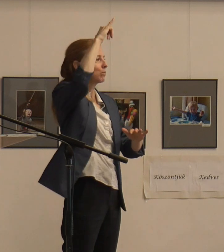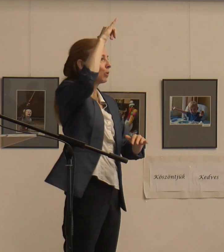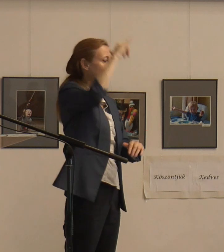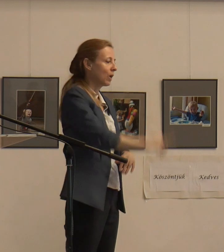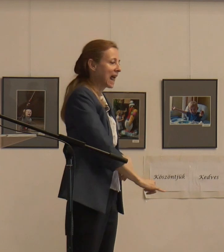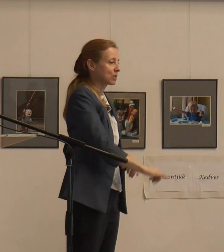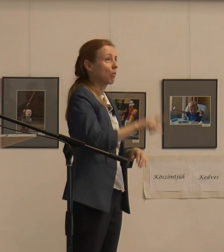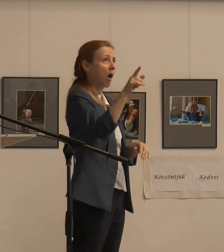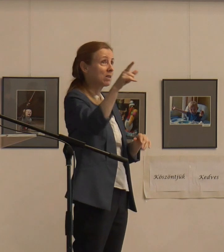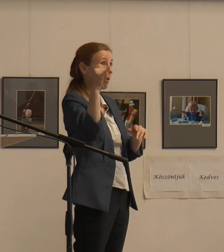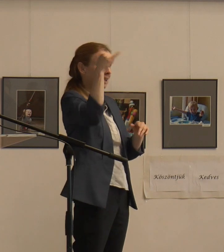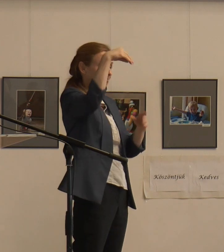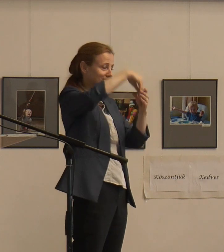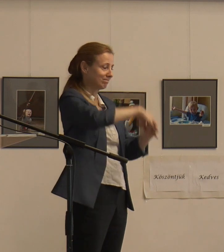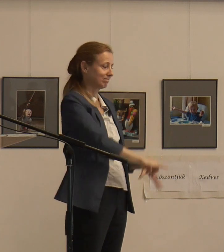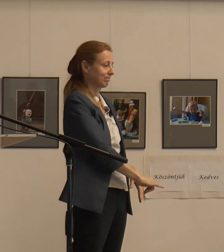amelyen te utalod.